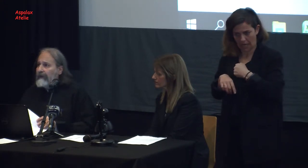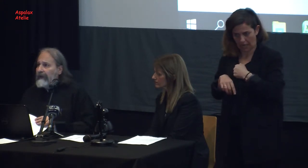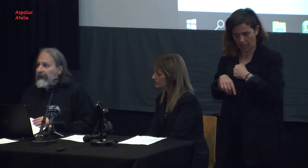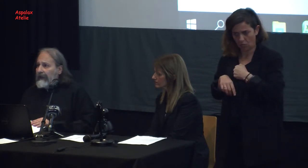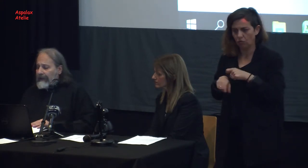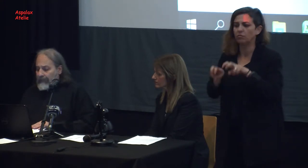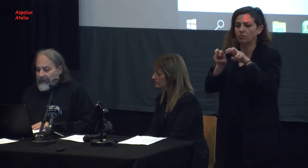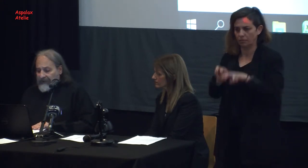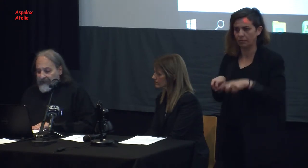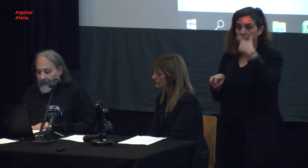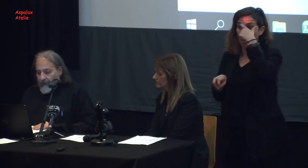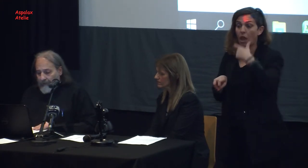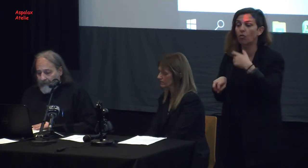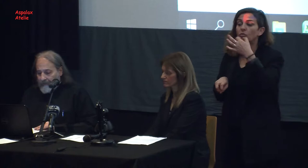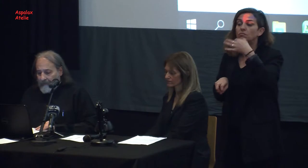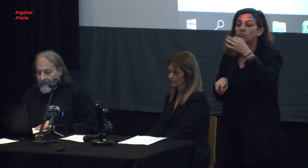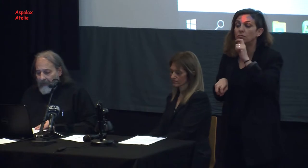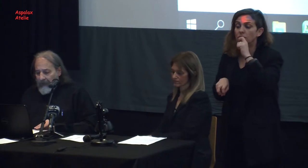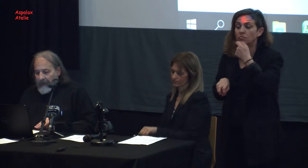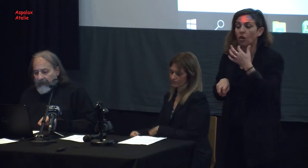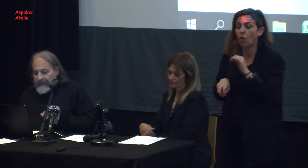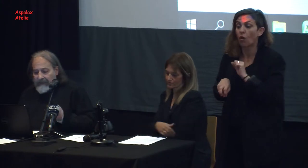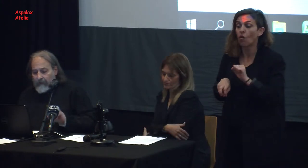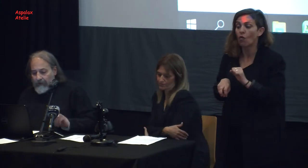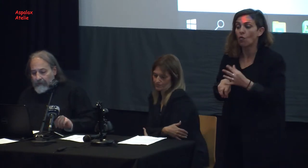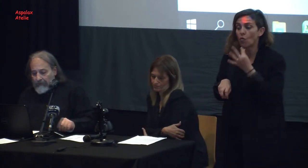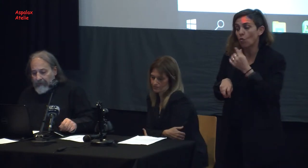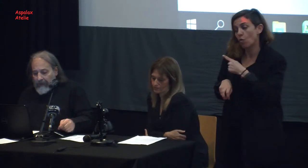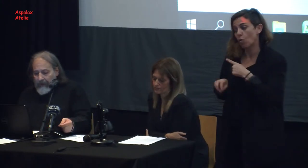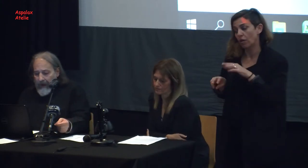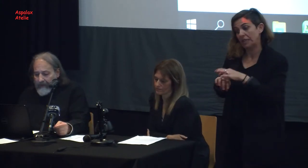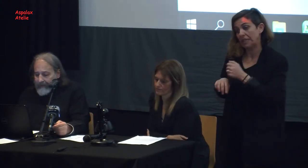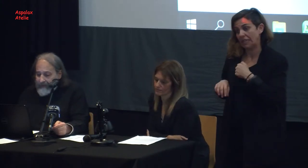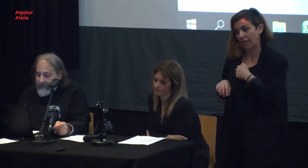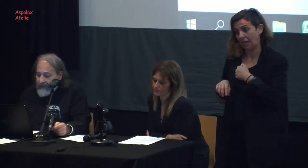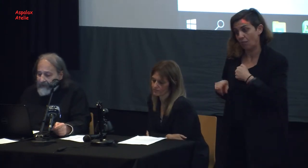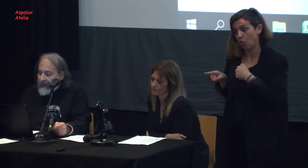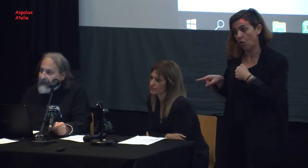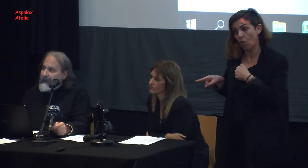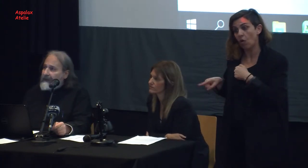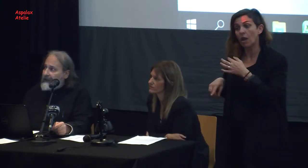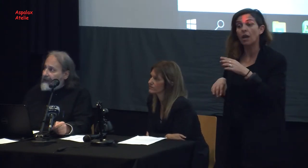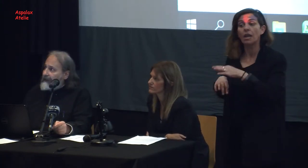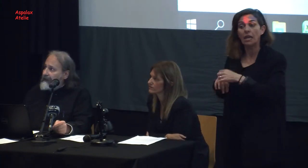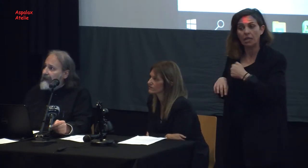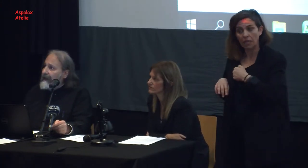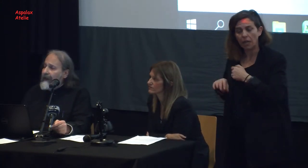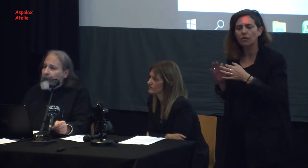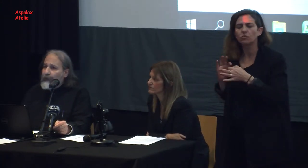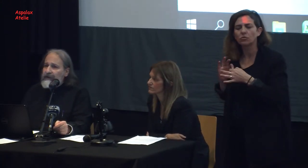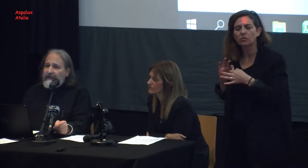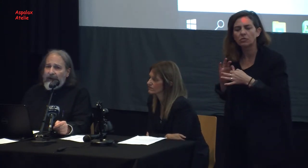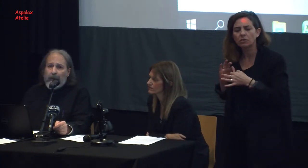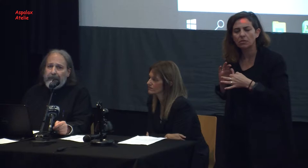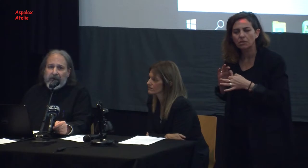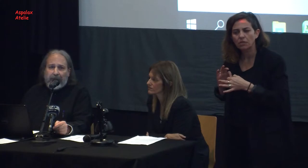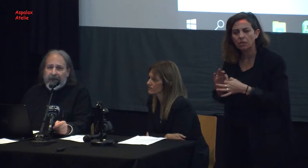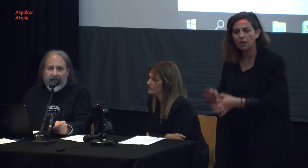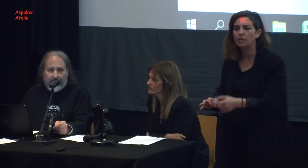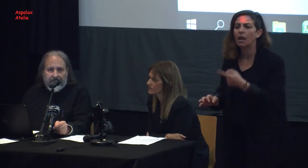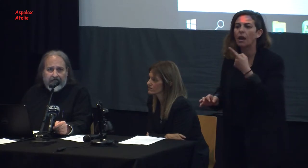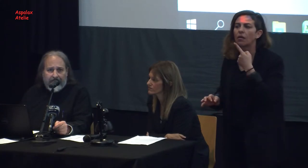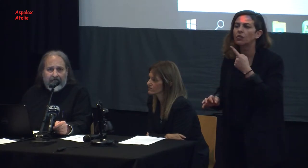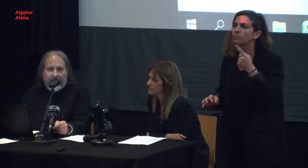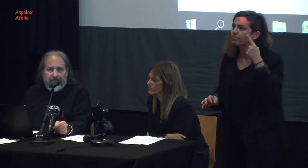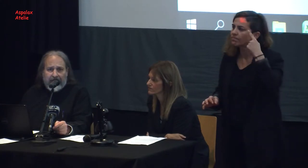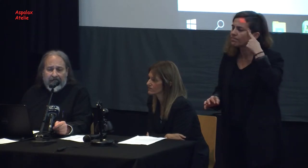φόβο προς τη σύζυγό μου. Η σύζυγός μου έθετε συνέχεια σαν θέμα συζήτησης πώς θα φέρουμε πίσω τα